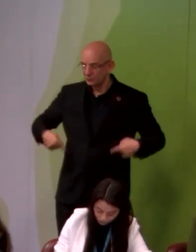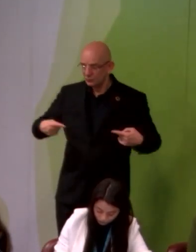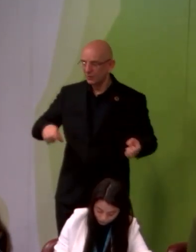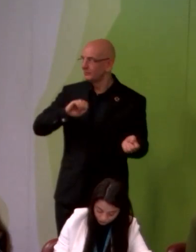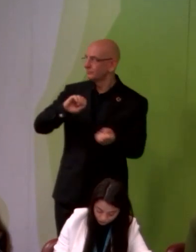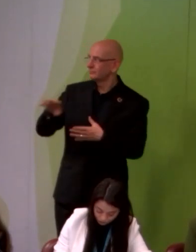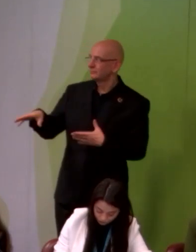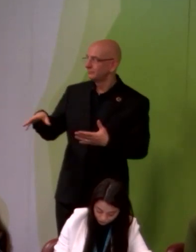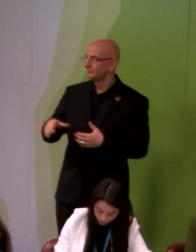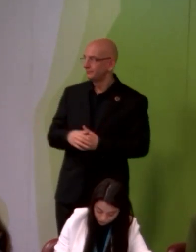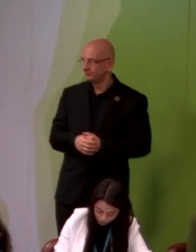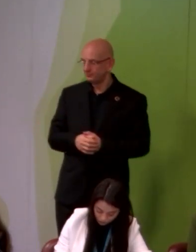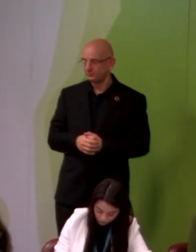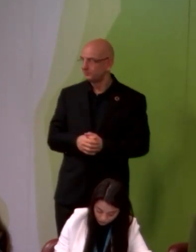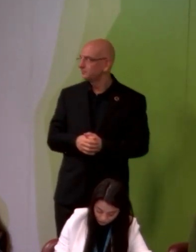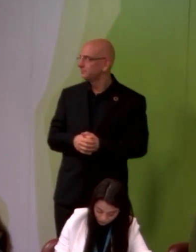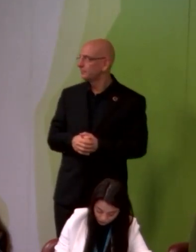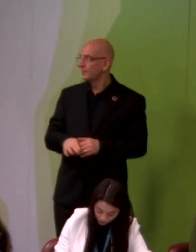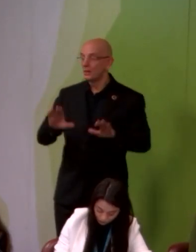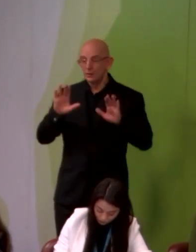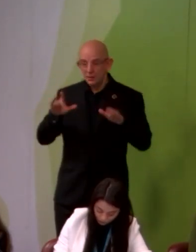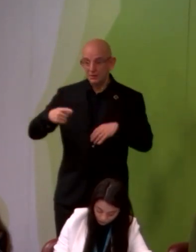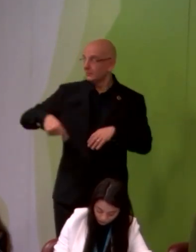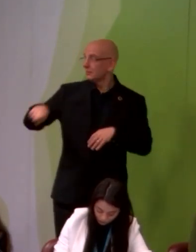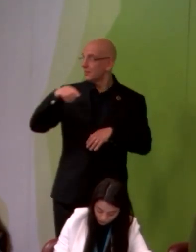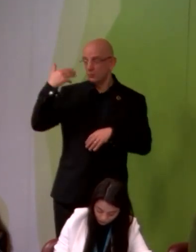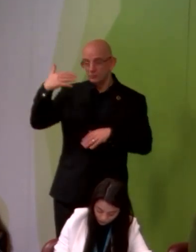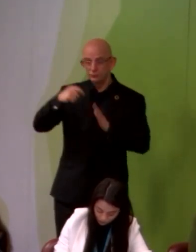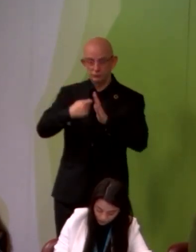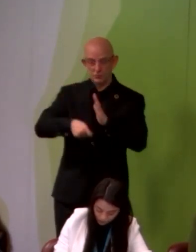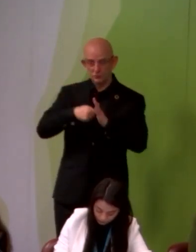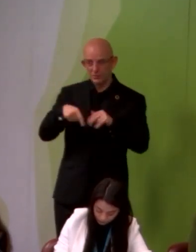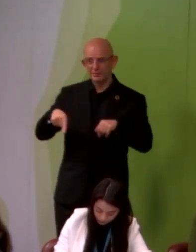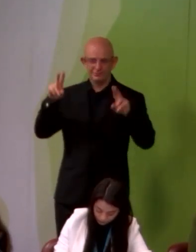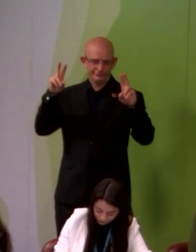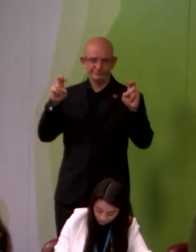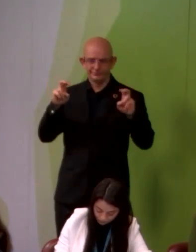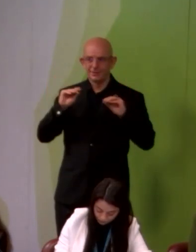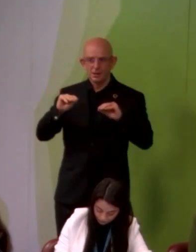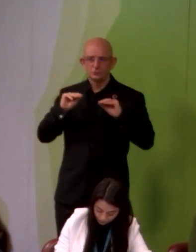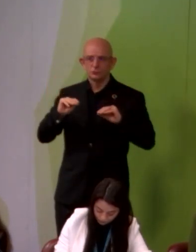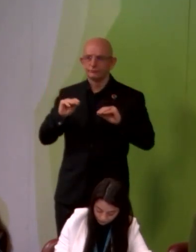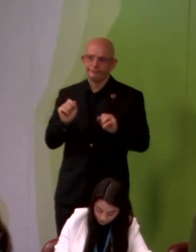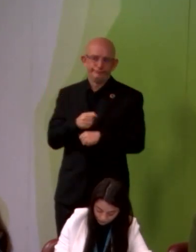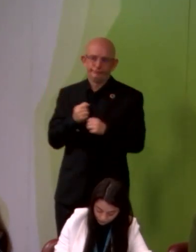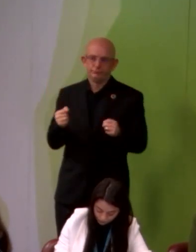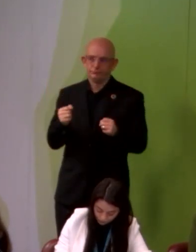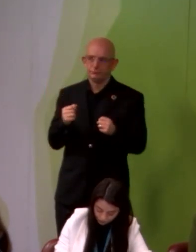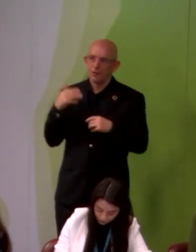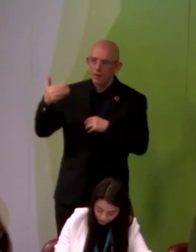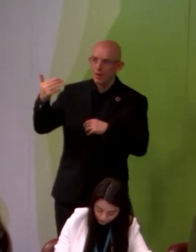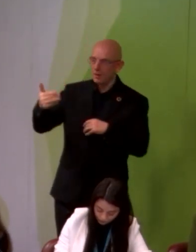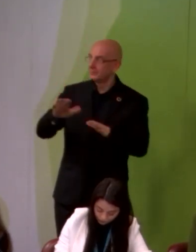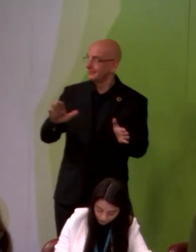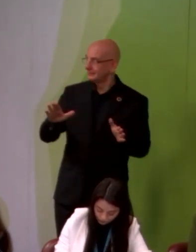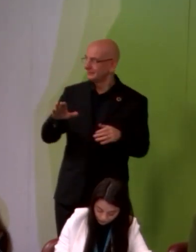dans l'éducation community, prier d'inclure les besoins